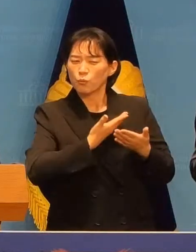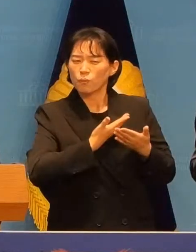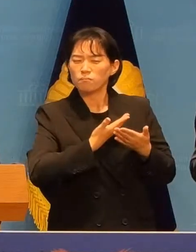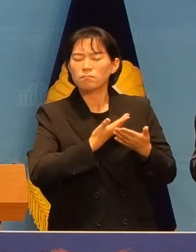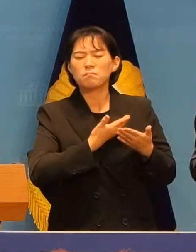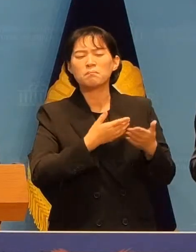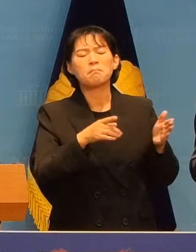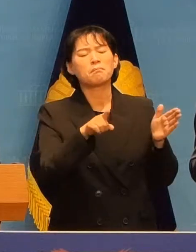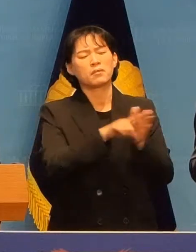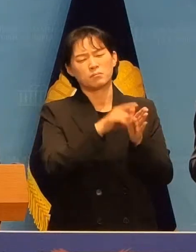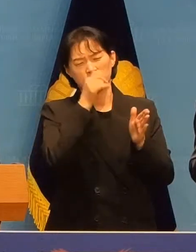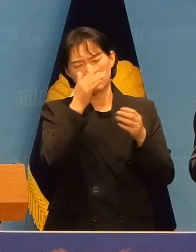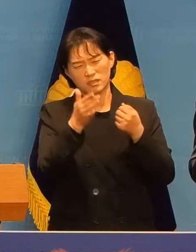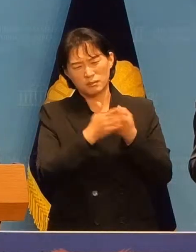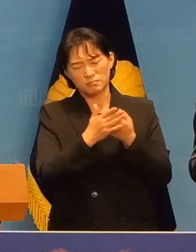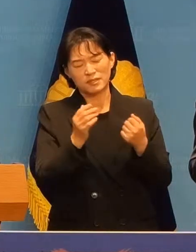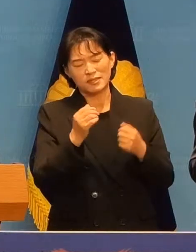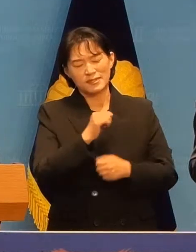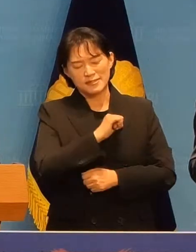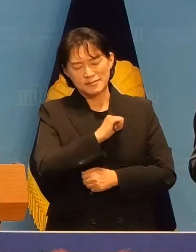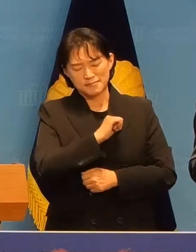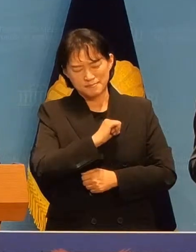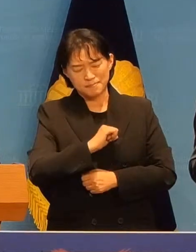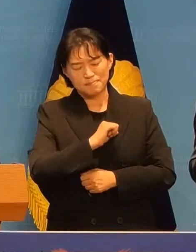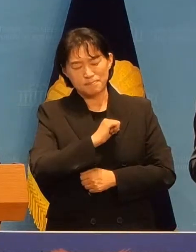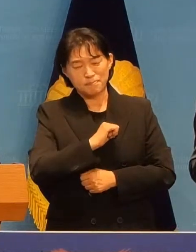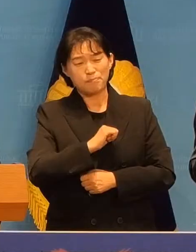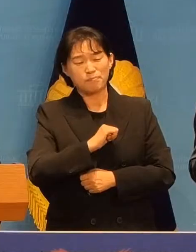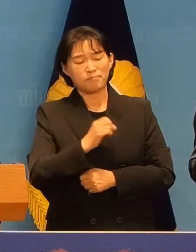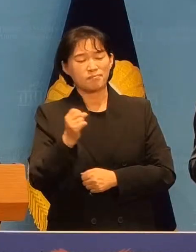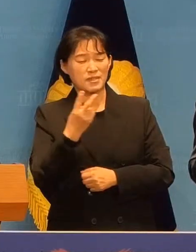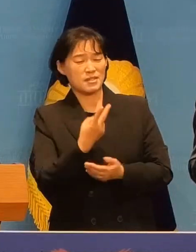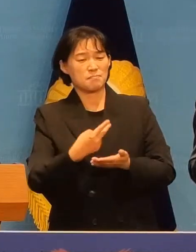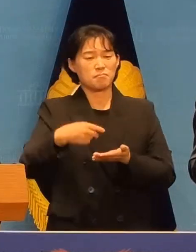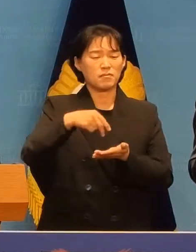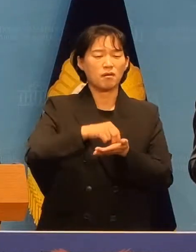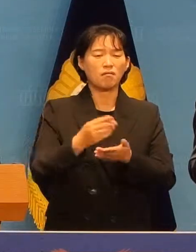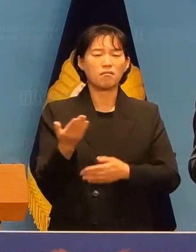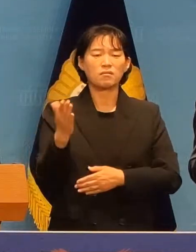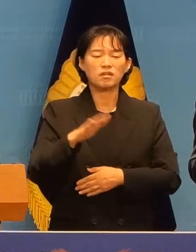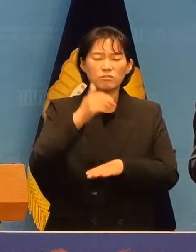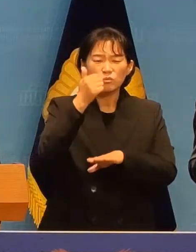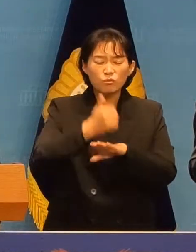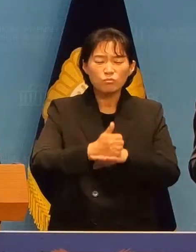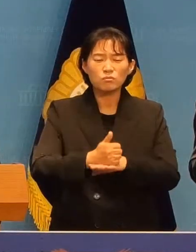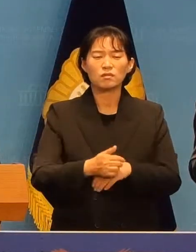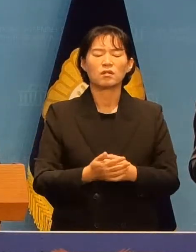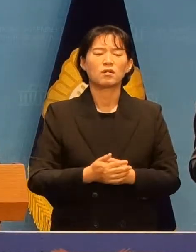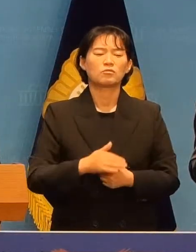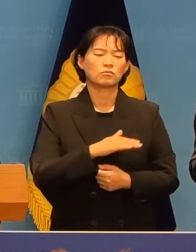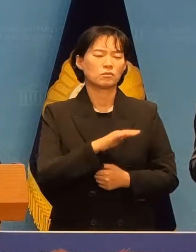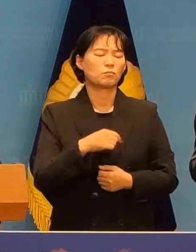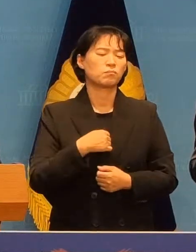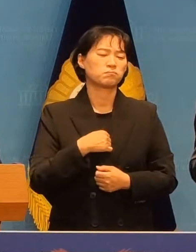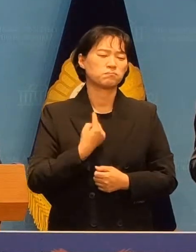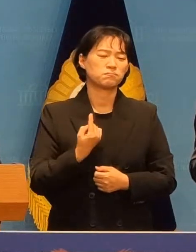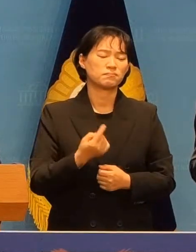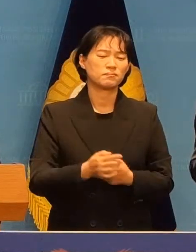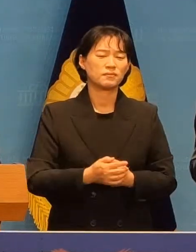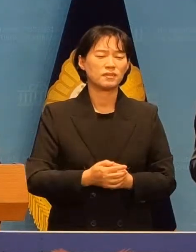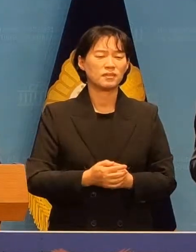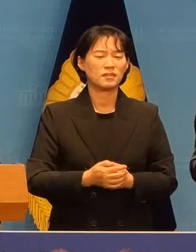믿음이 있었기에 무너져도 다시 일어섰습니다. 하지만 결국 우리는 혼자였습니다.